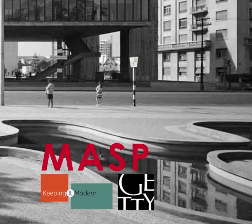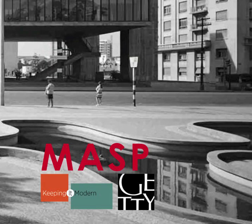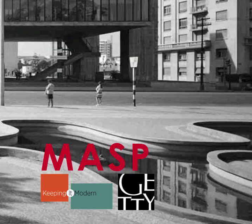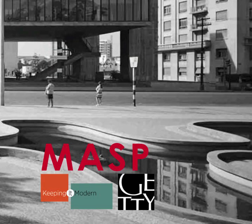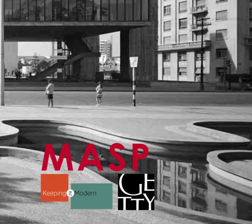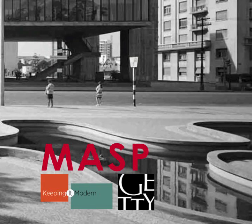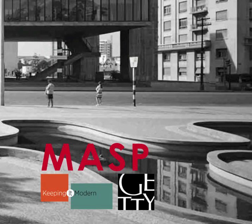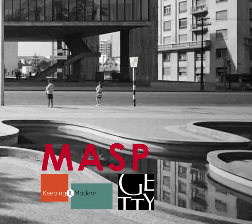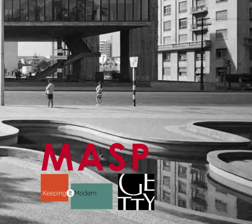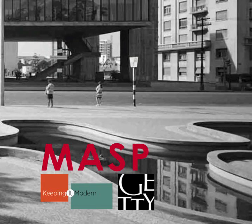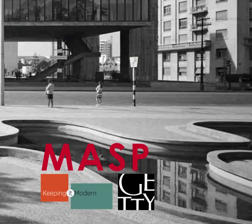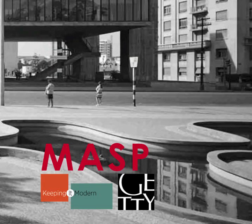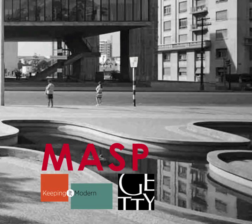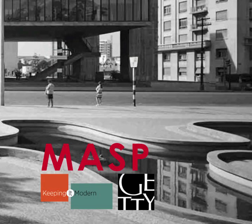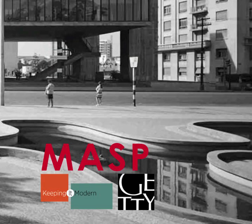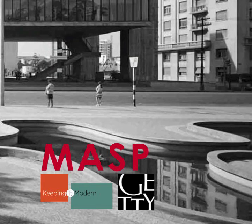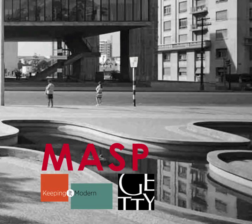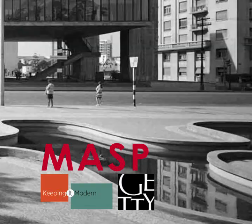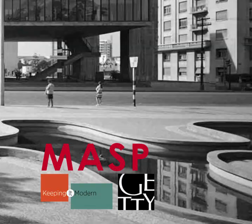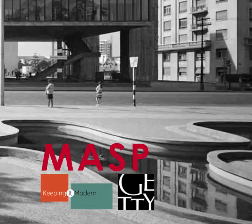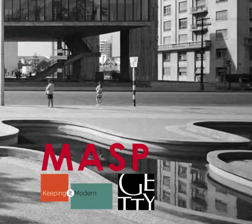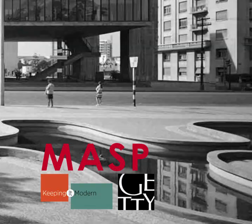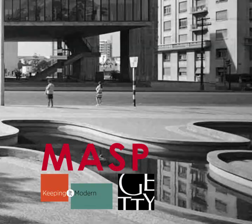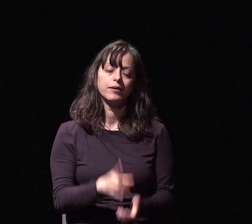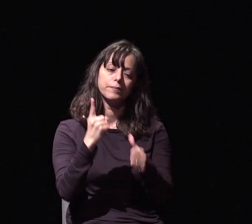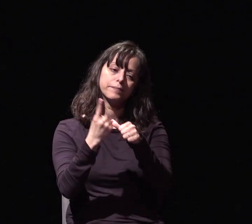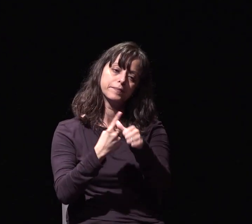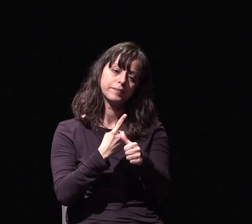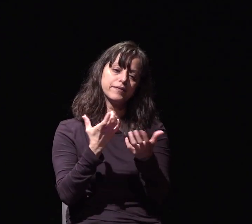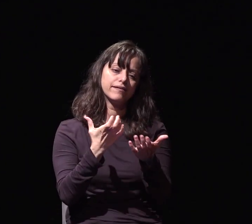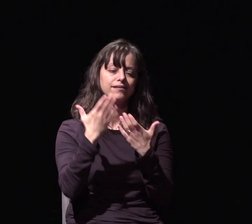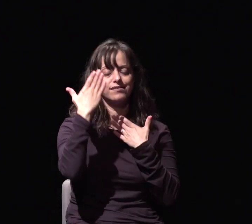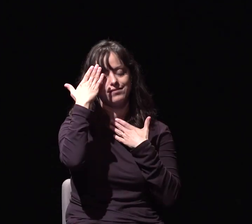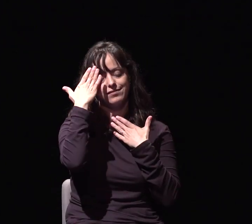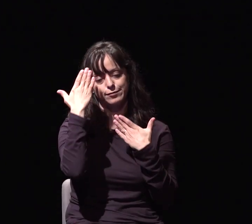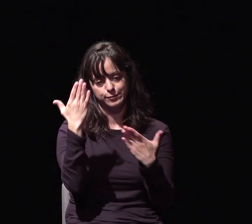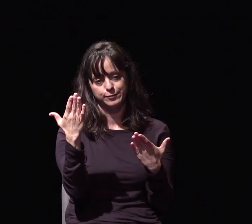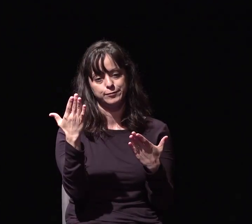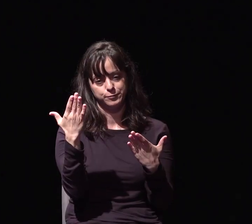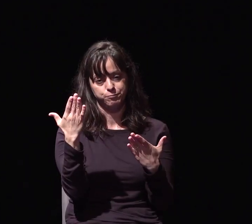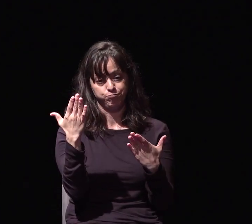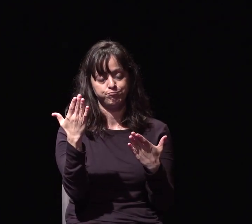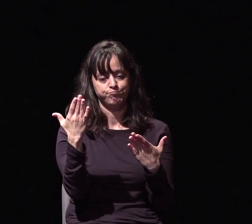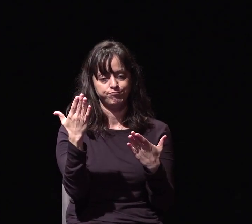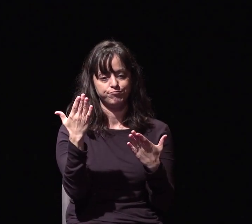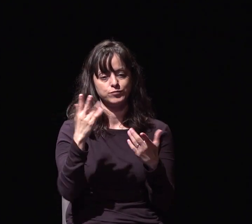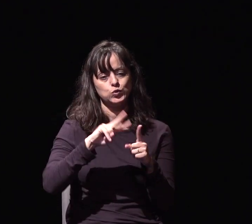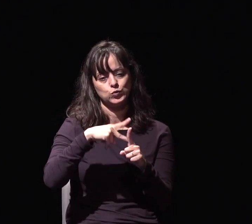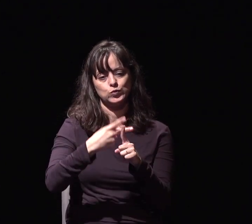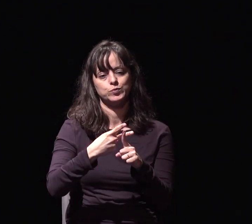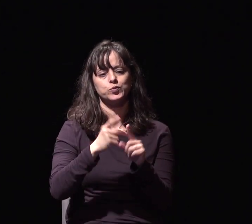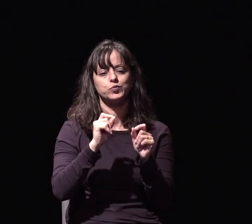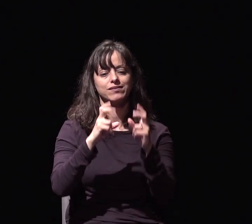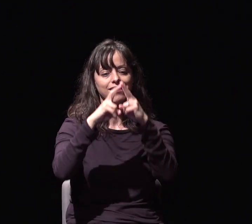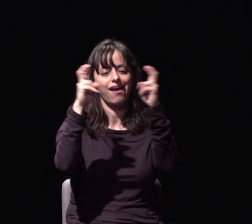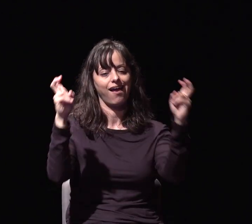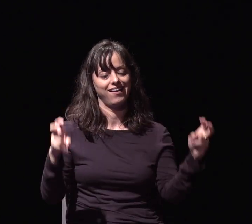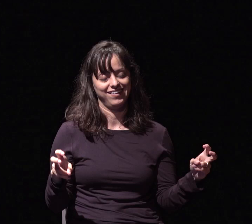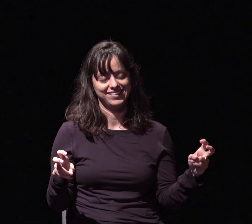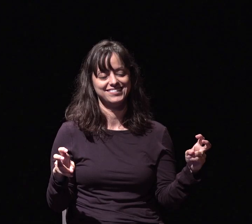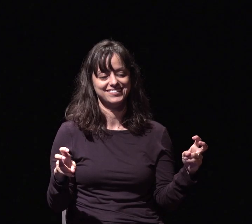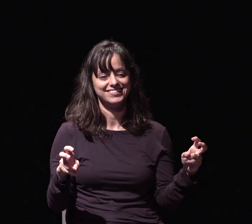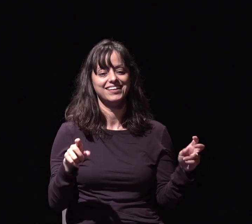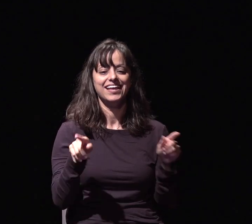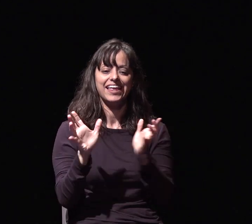Bom dia a todos. Em primeiro lugar, agradecer duplamente o MASP, toda